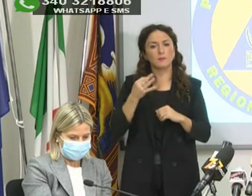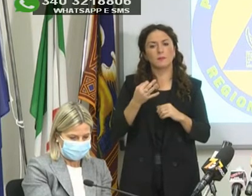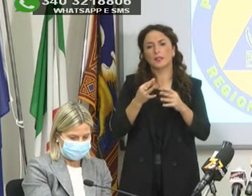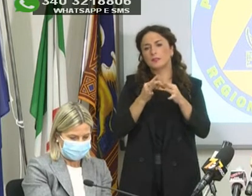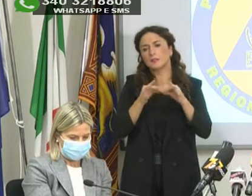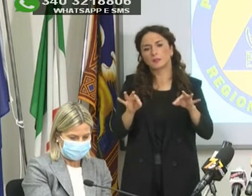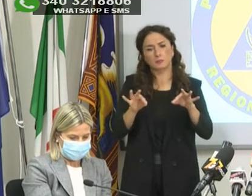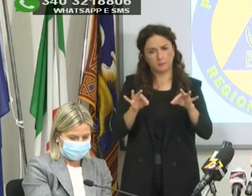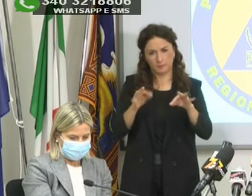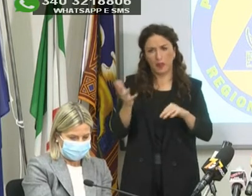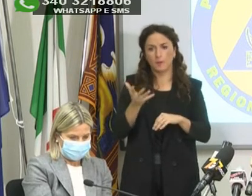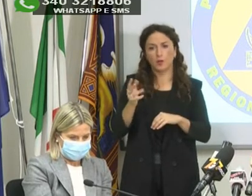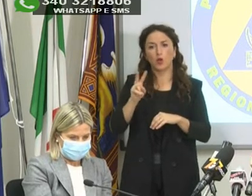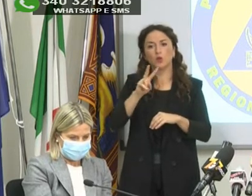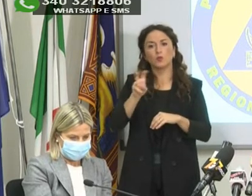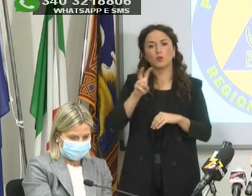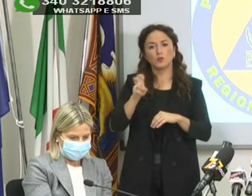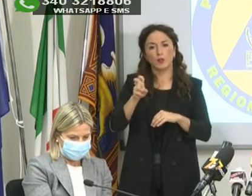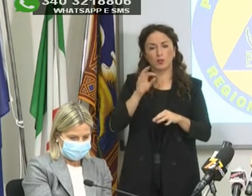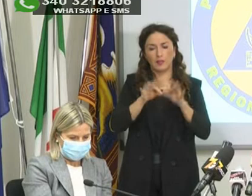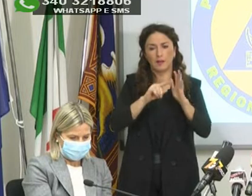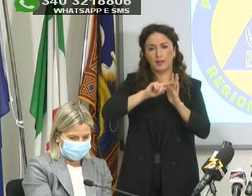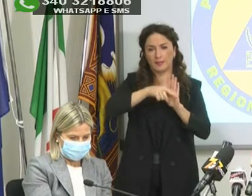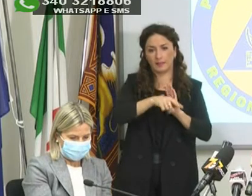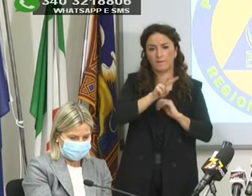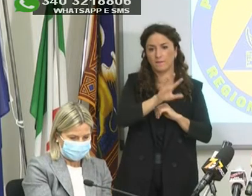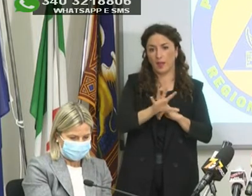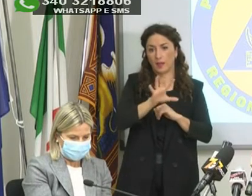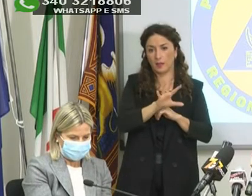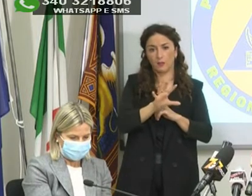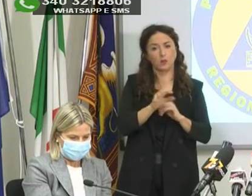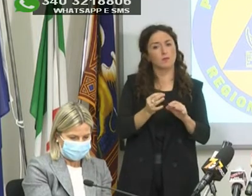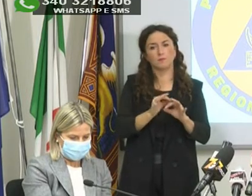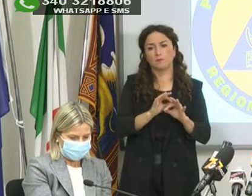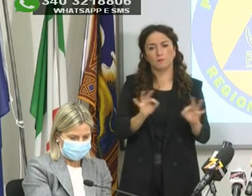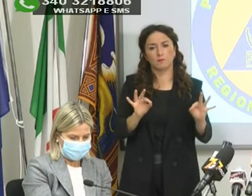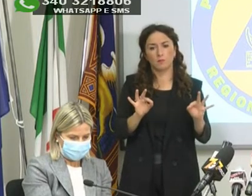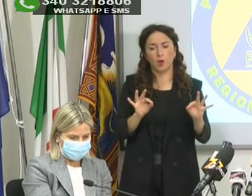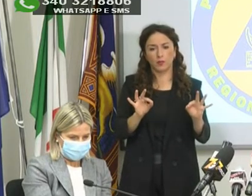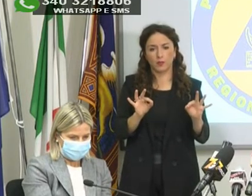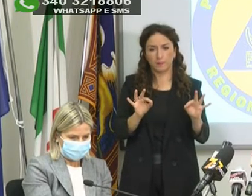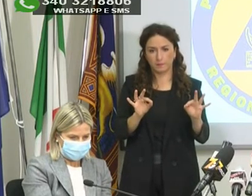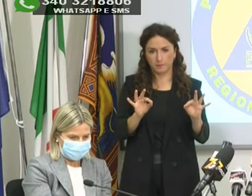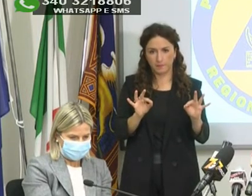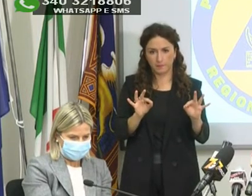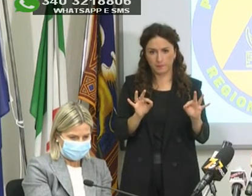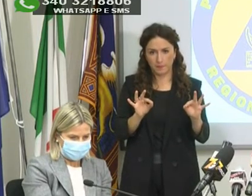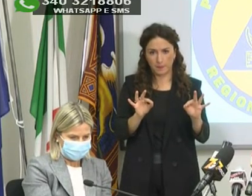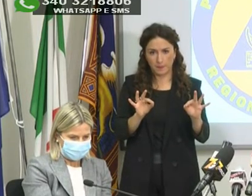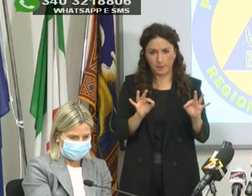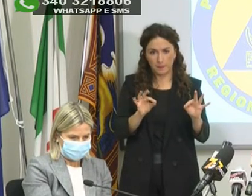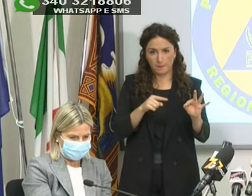sempre media di almeno 200 terapie intensive in Veneto a disposizione diciamo, di quello che